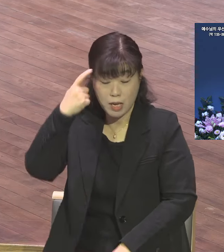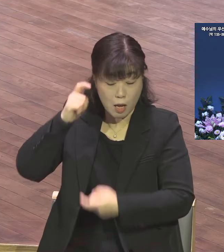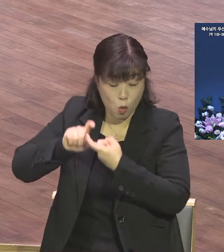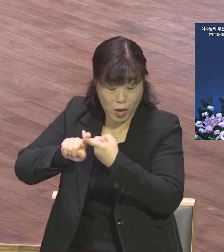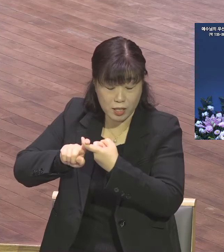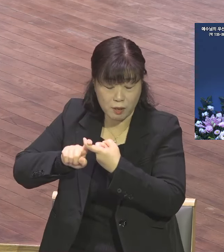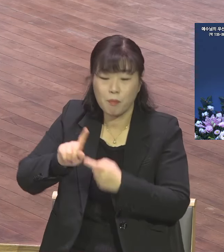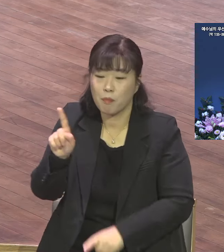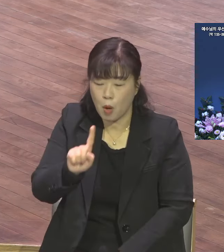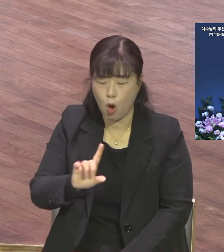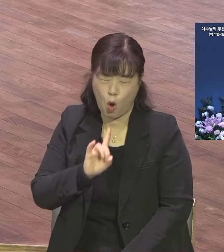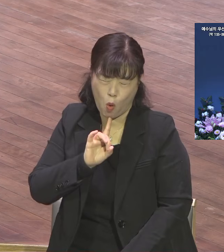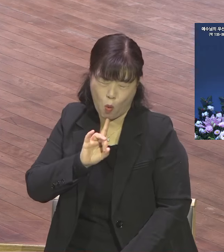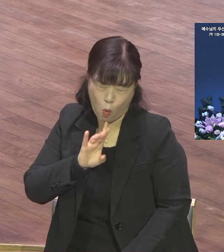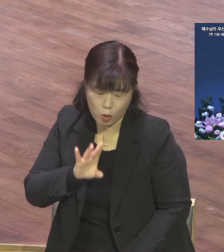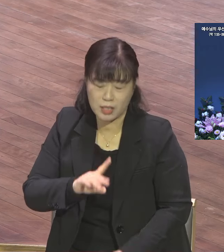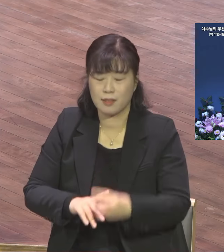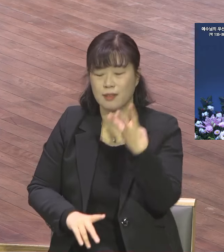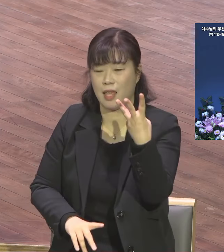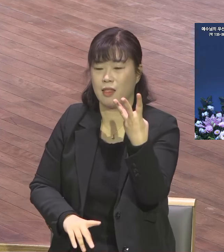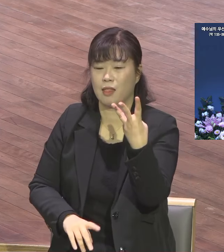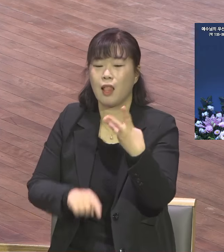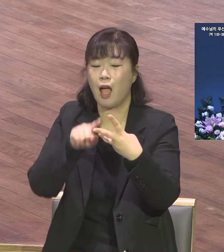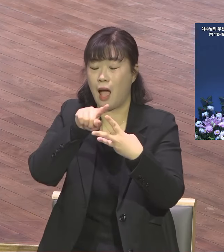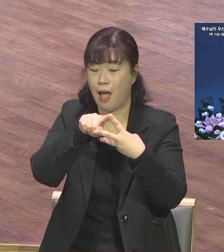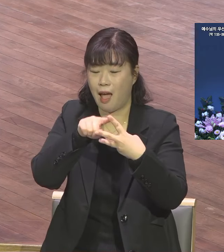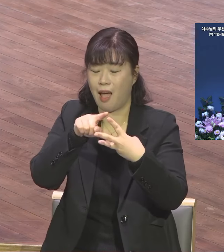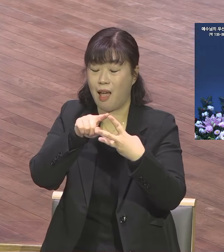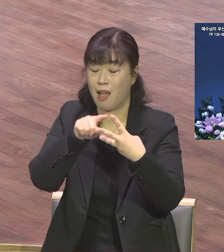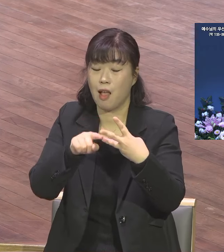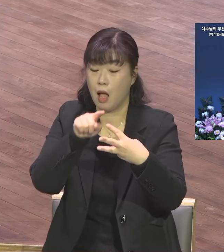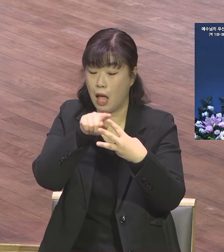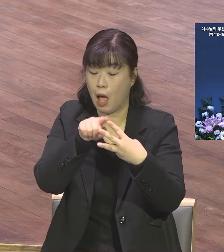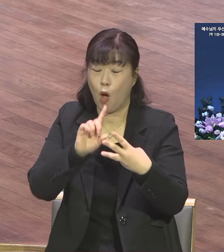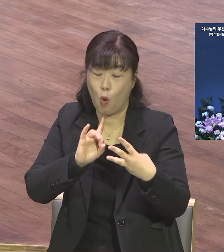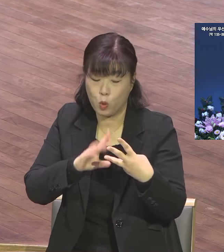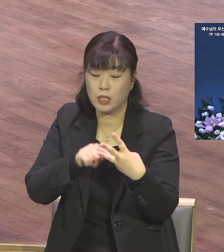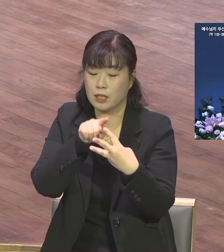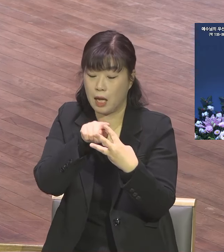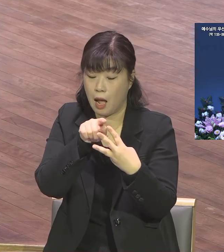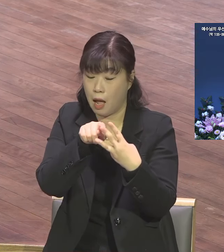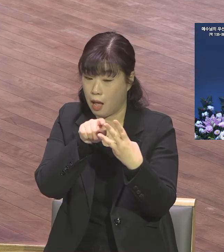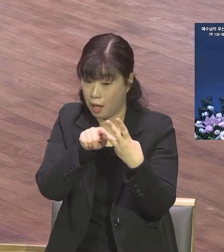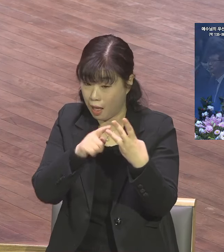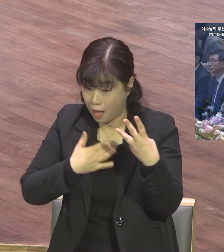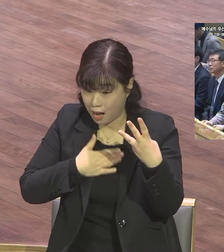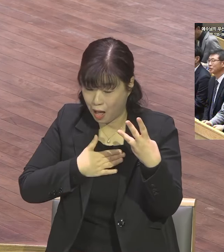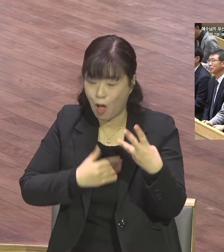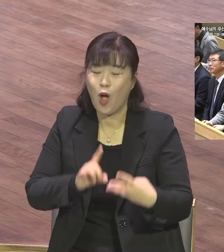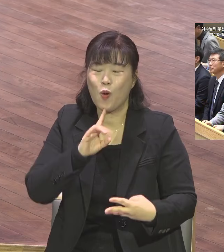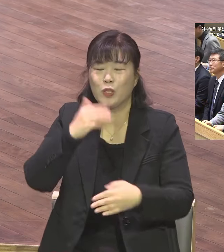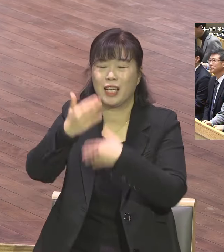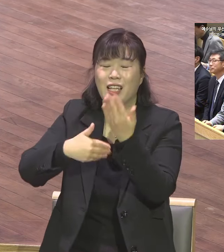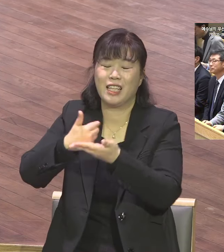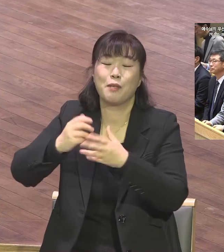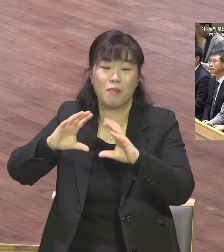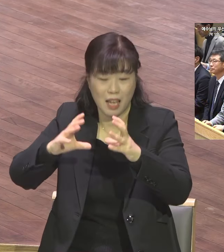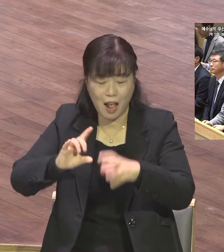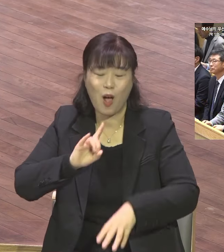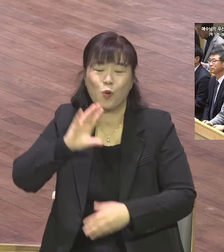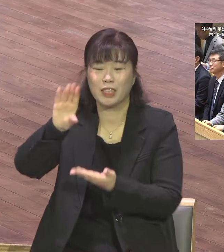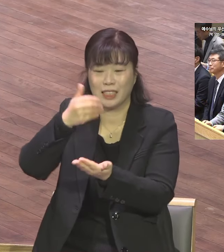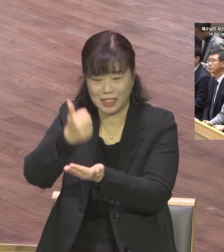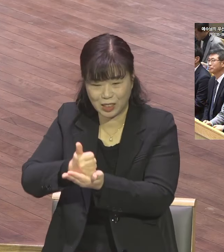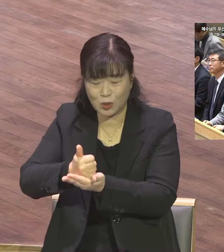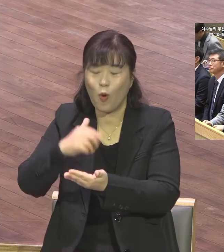살 때 하나님 나라가 확장되면서 응답의 주역으로 쓰임을 받게 된다. 오늘 본문에